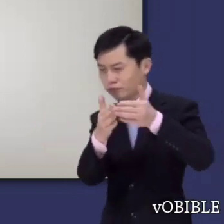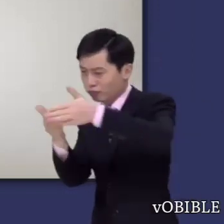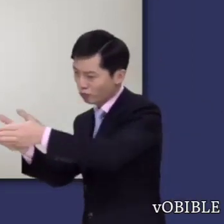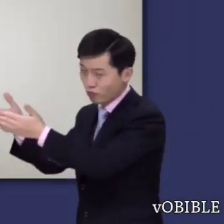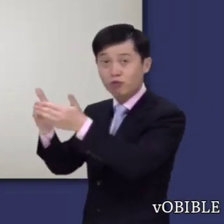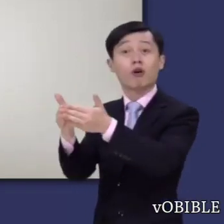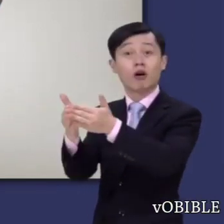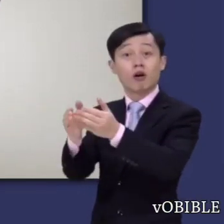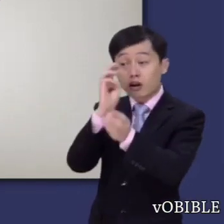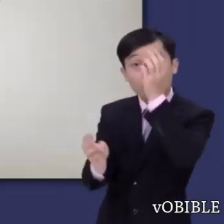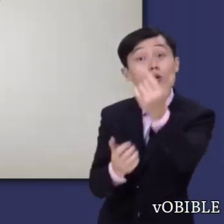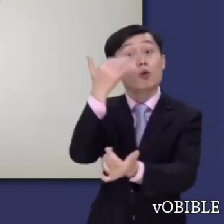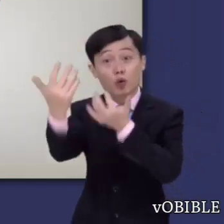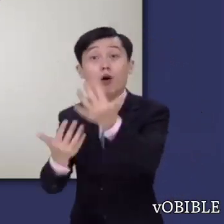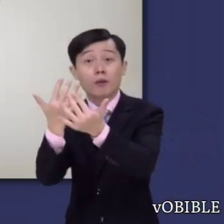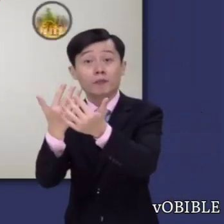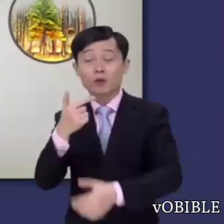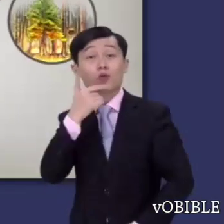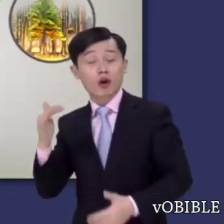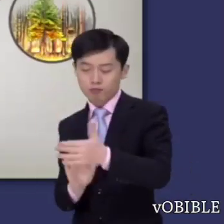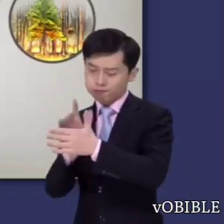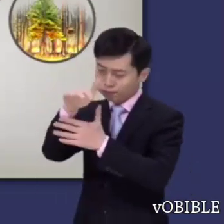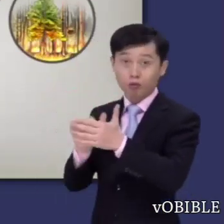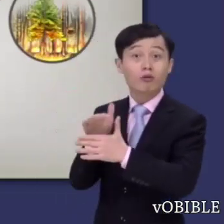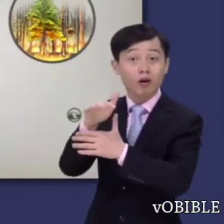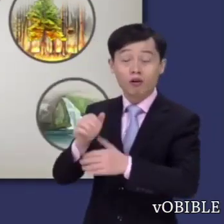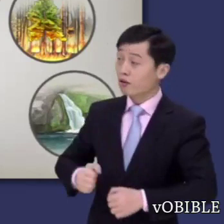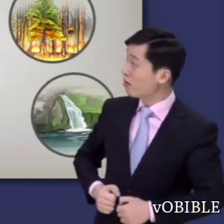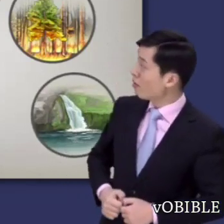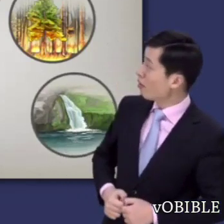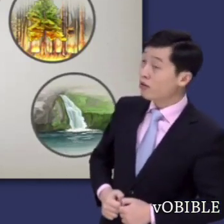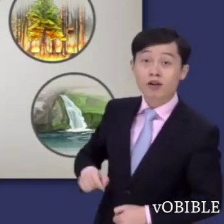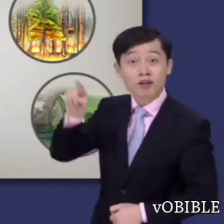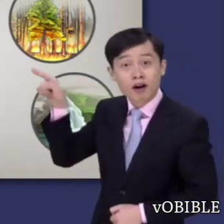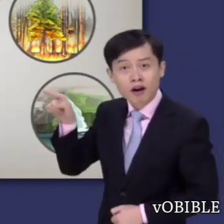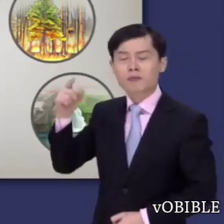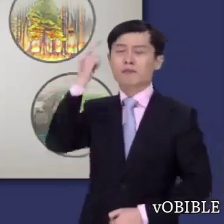例如辔头、船舵、火苗和泉水。